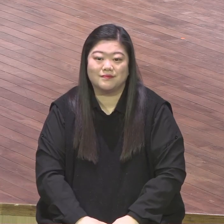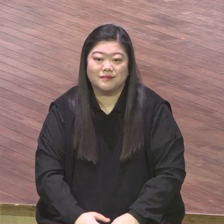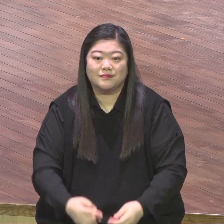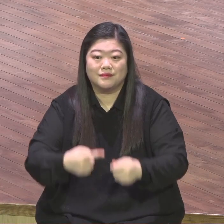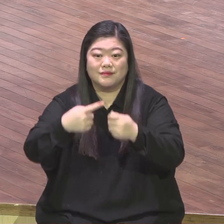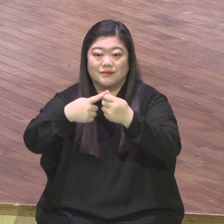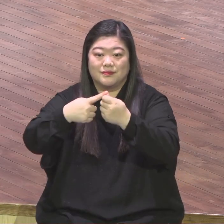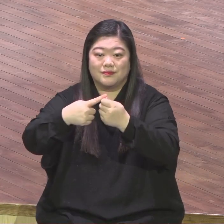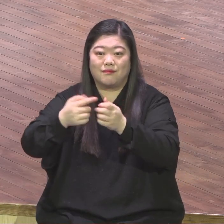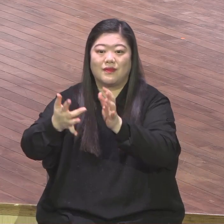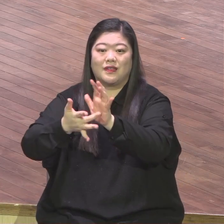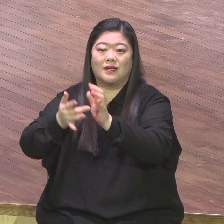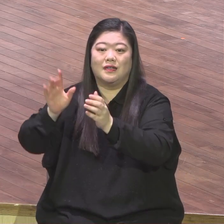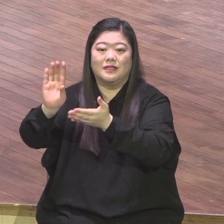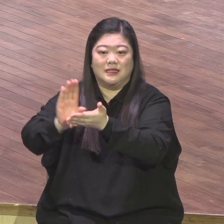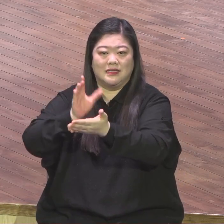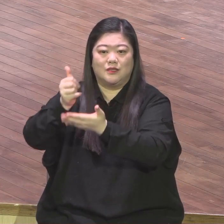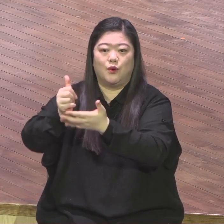예수께 붙잡힌